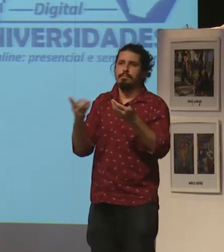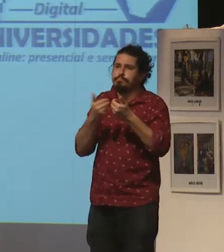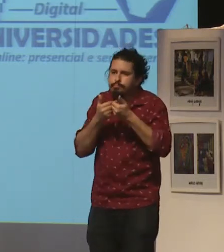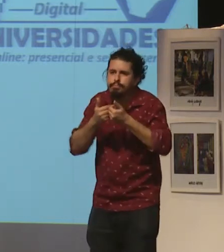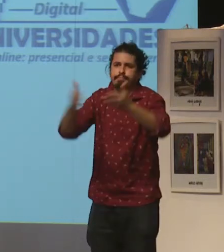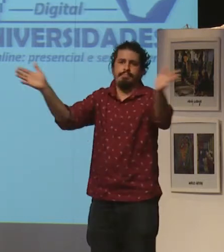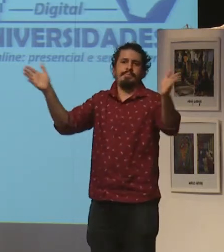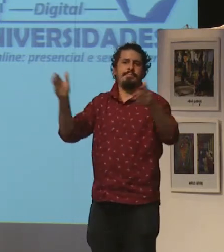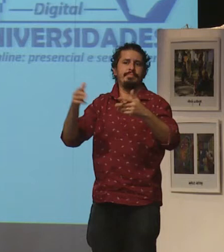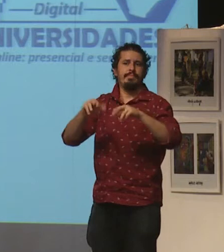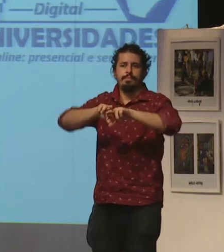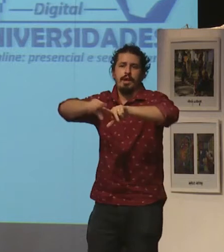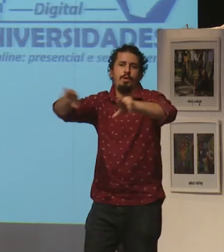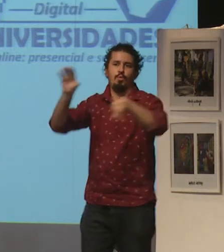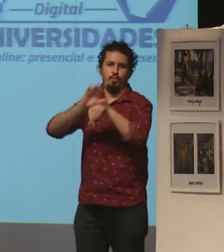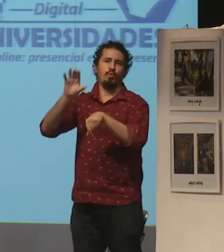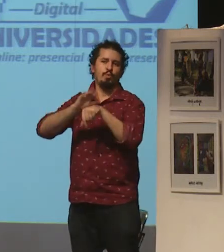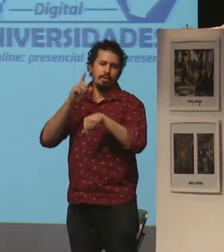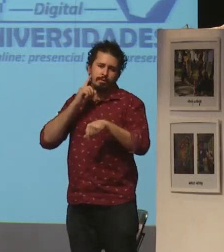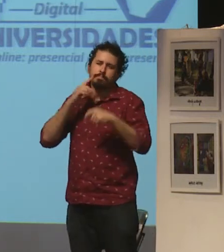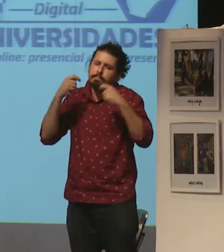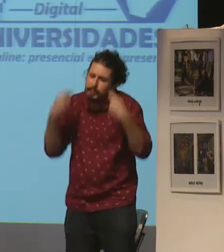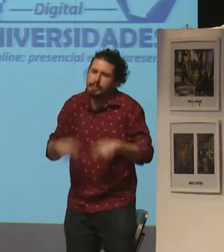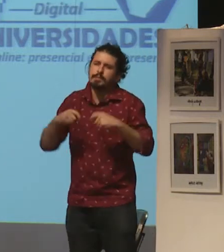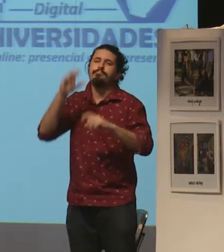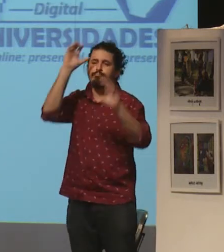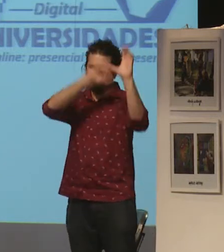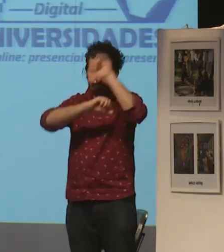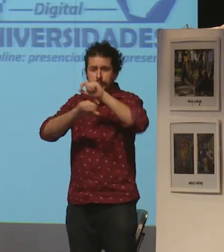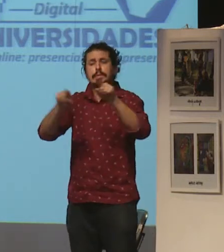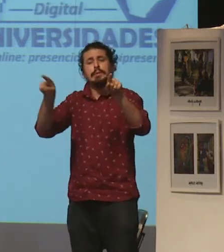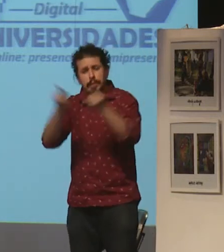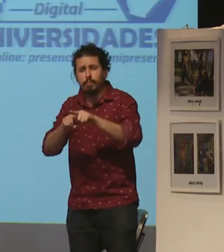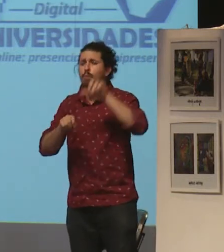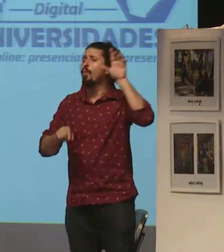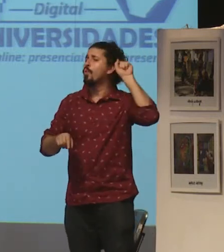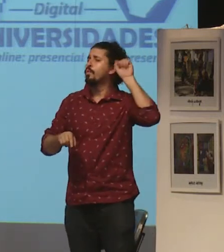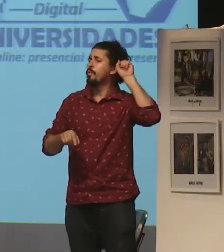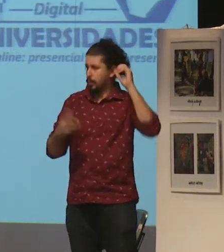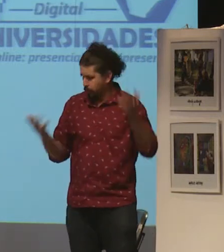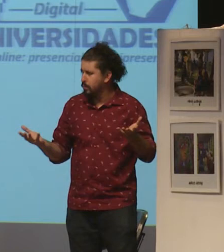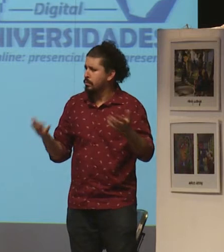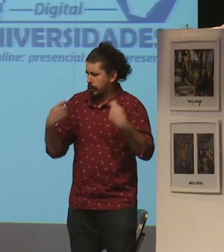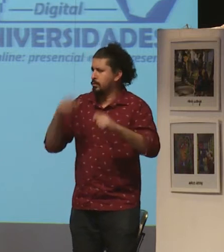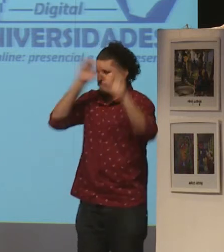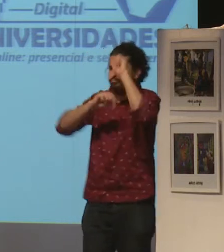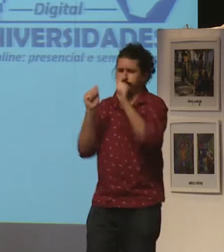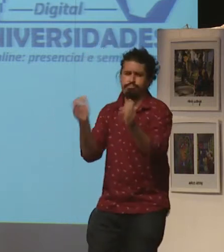isso. E você vai ter vários cursos que a gente pode estar colocando ali e você também pode aprender. E os ouvintes também